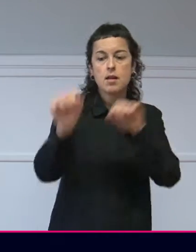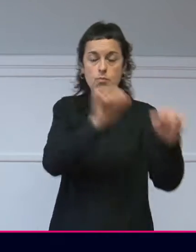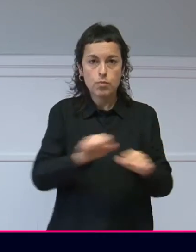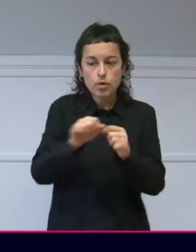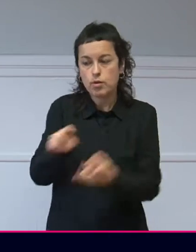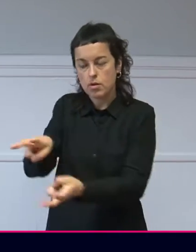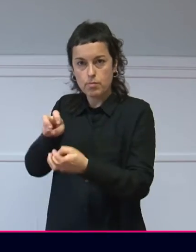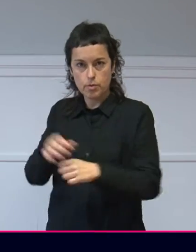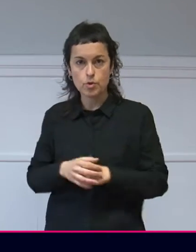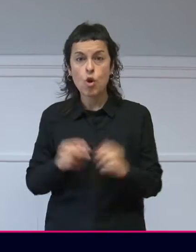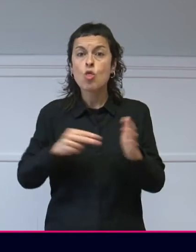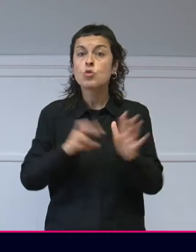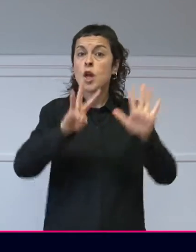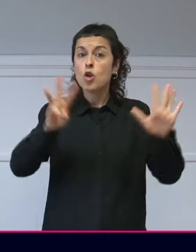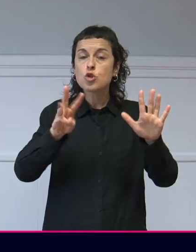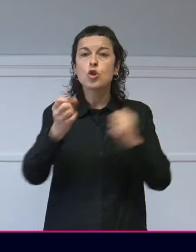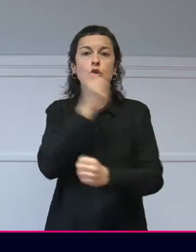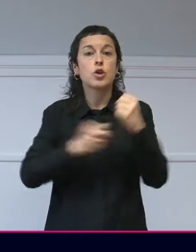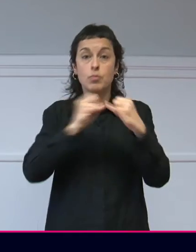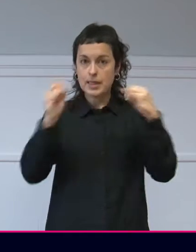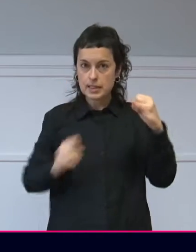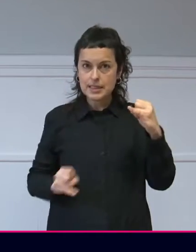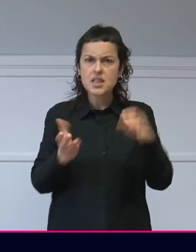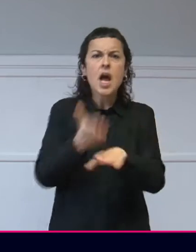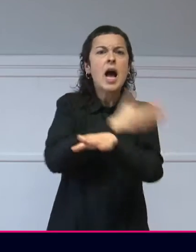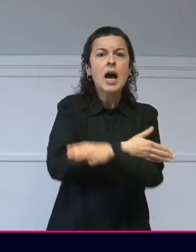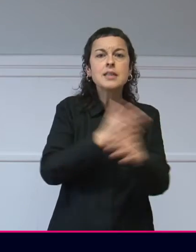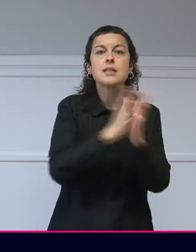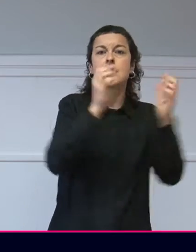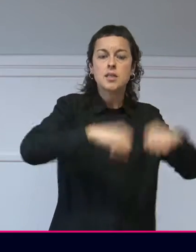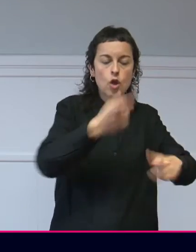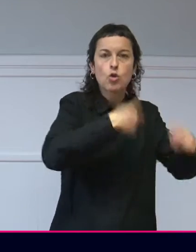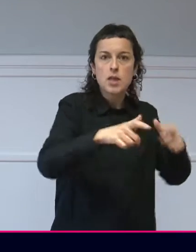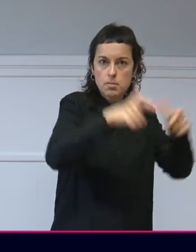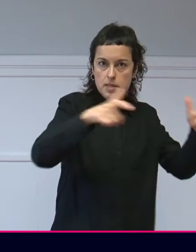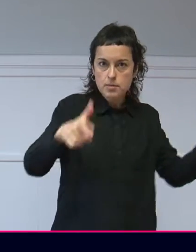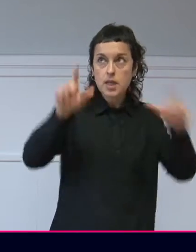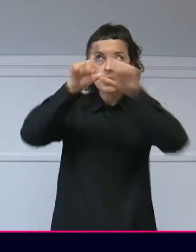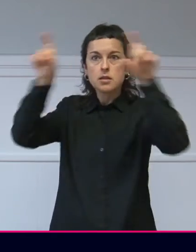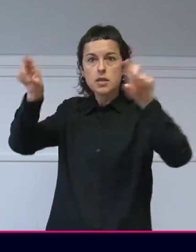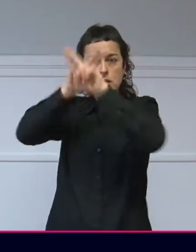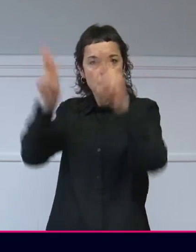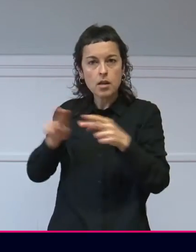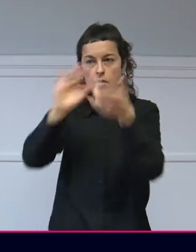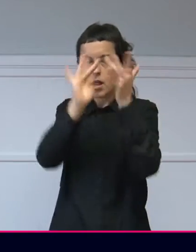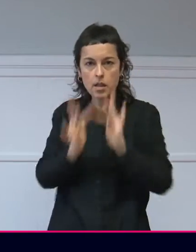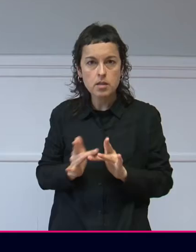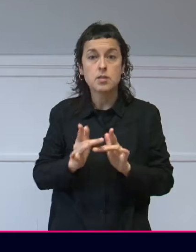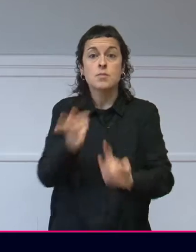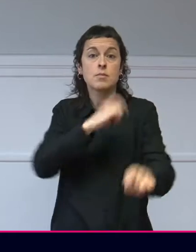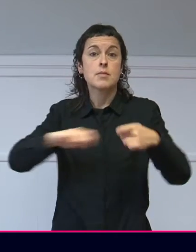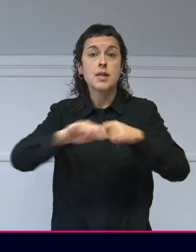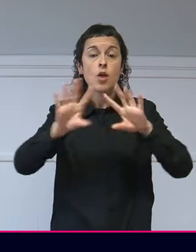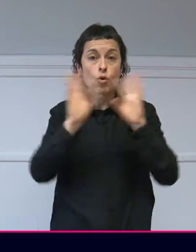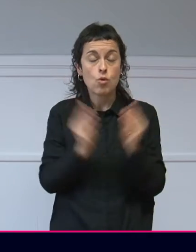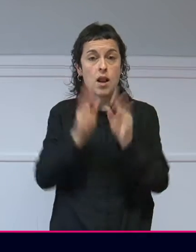zergez. Aldean hitzeko adostasuna hautsi dela ematen du. 2008ko finantza estanda gertatu arte, merkataritza globalaren aldeko, itun